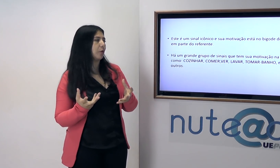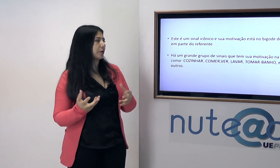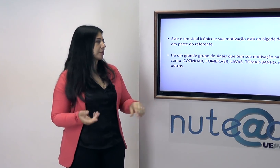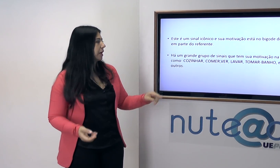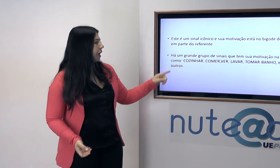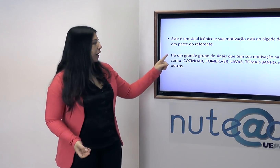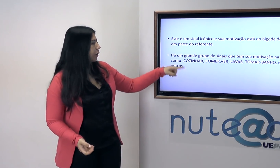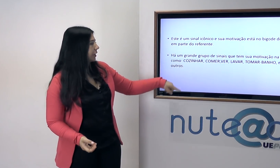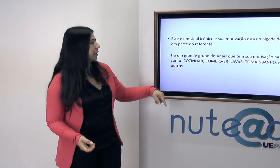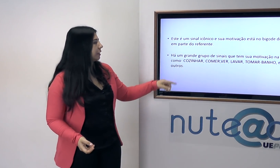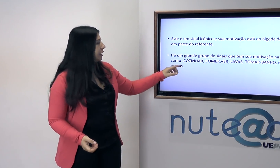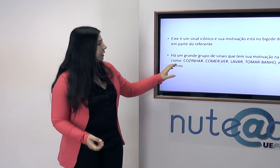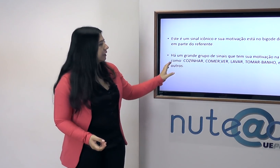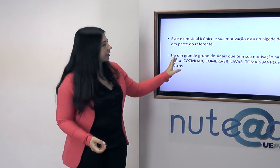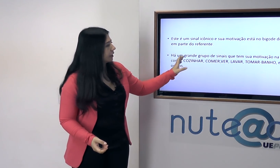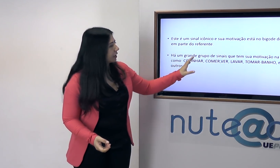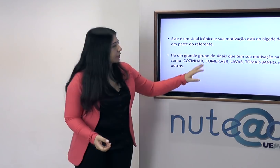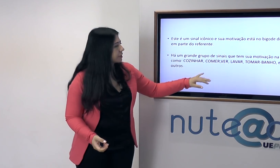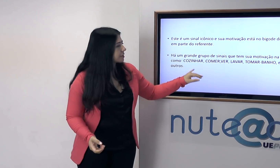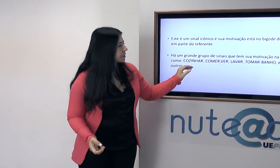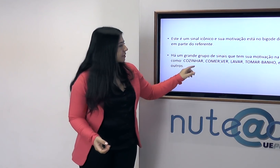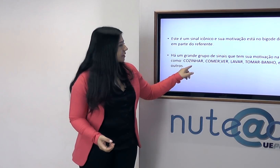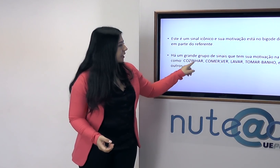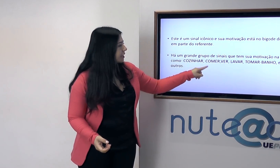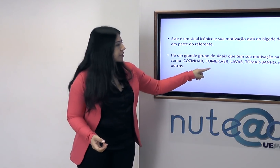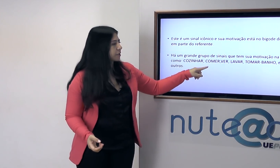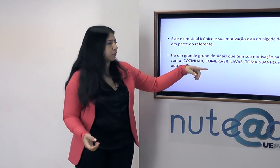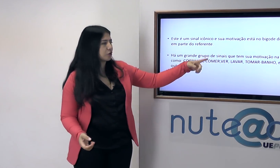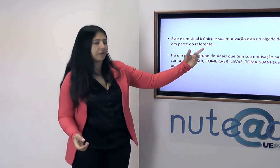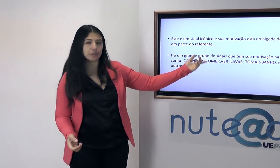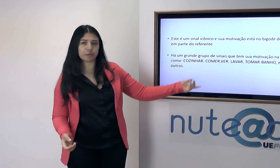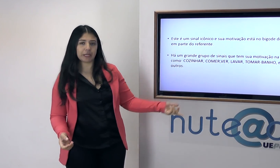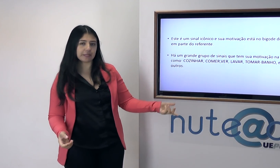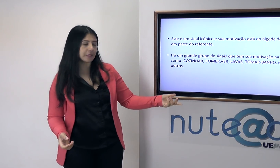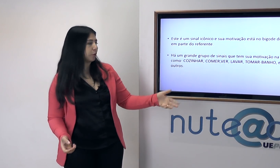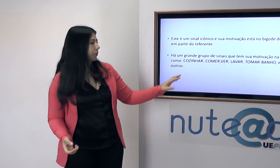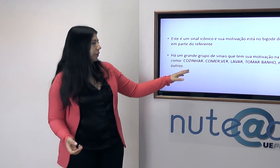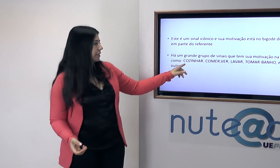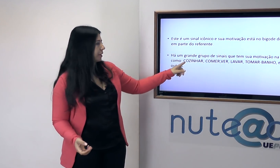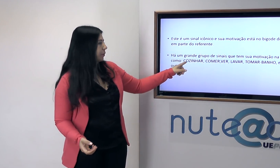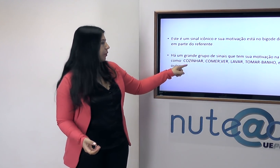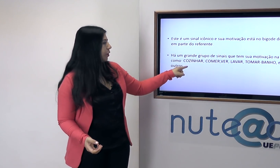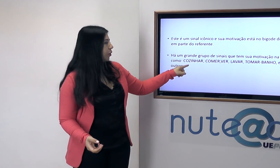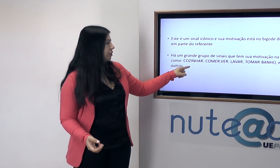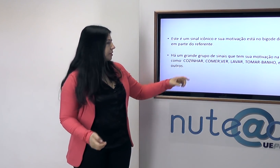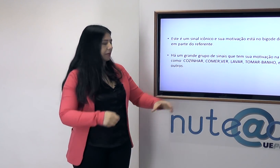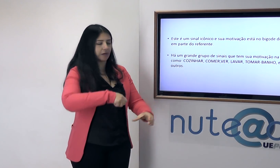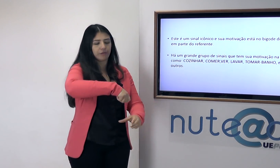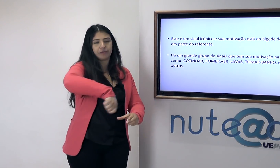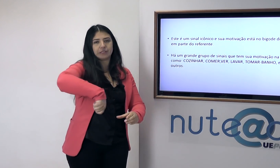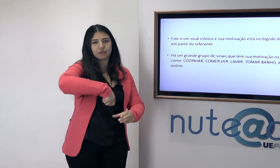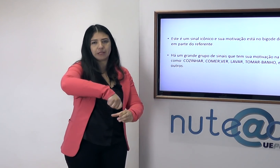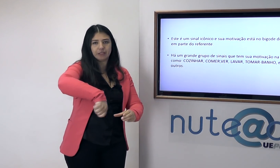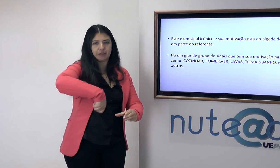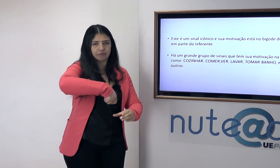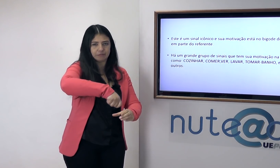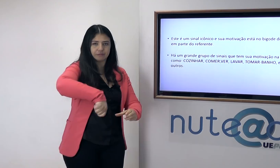coisa. Agora, e daí tem aqueles sinais que são motivados pela ação. Por exemplo, cozinhar. Eu vou fazer isso daqui.